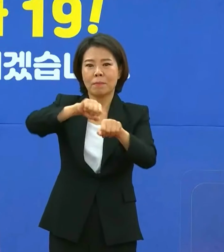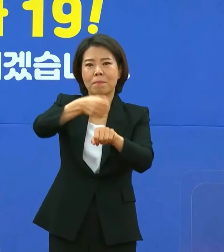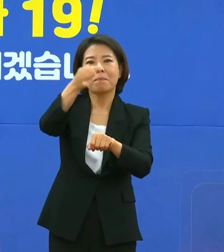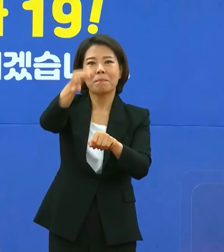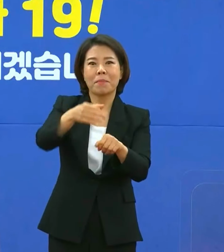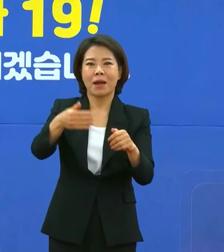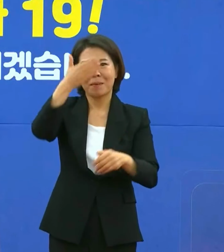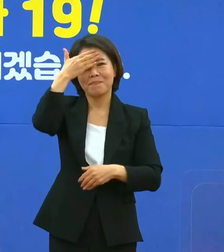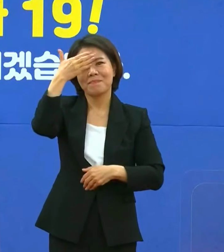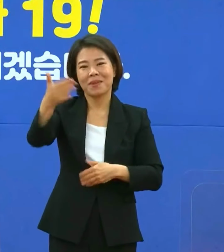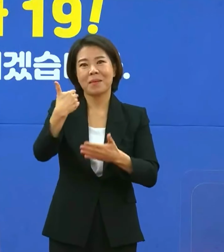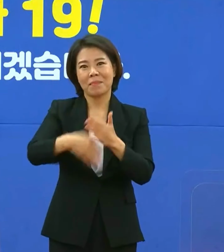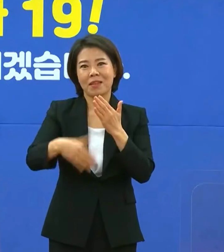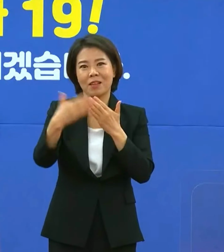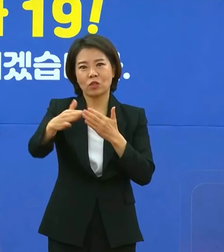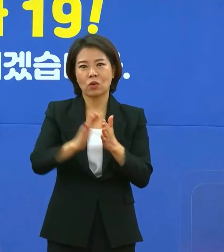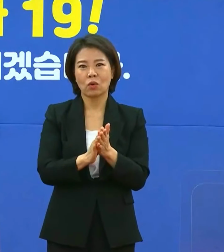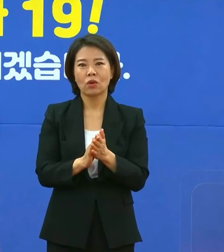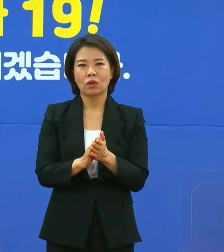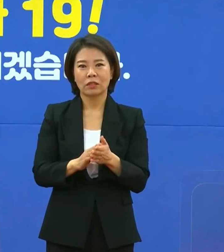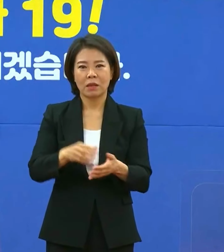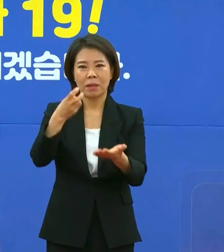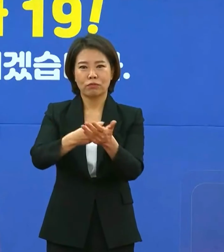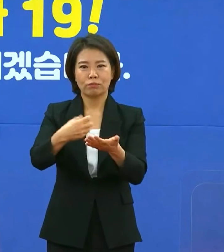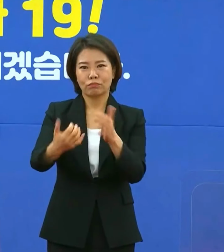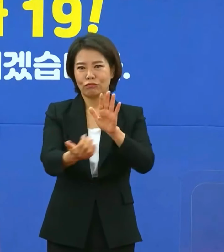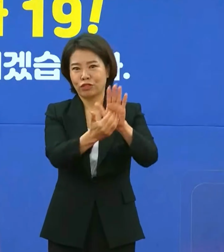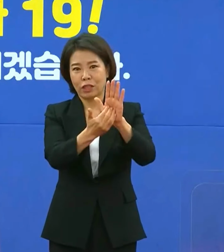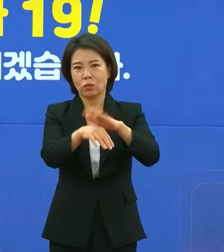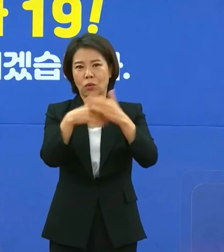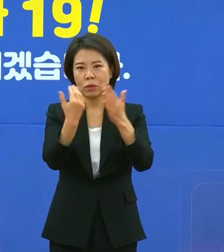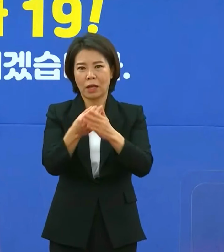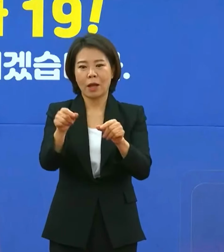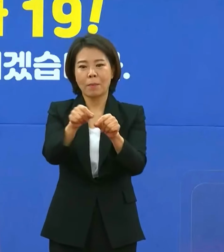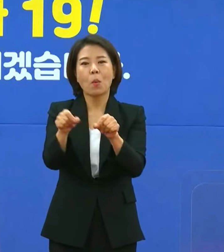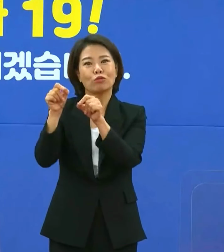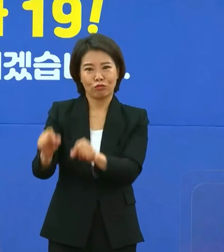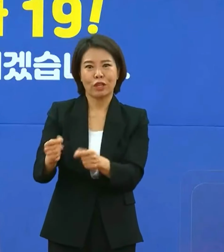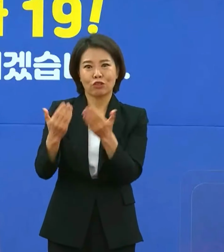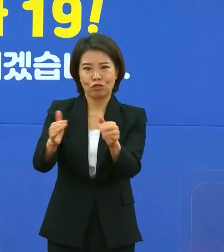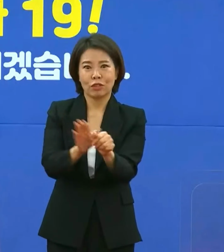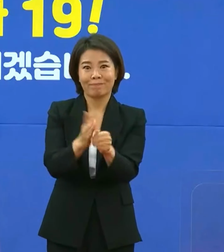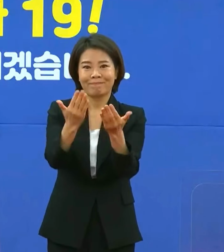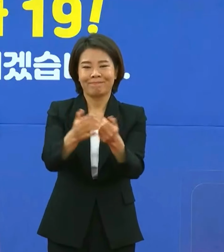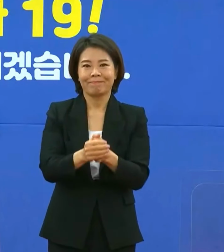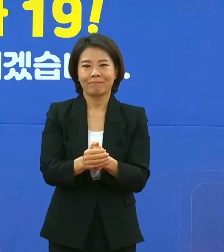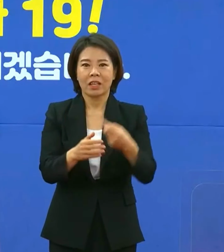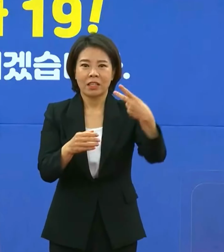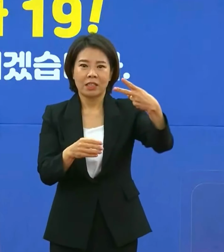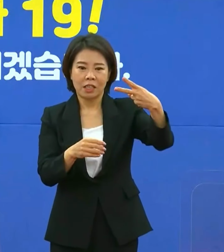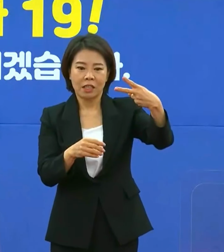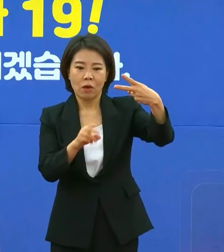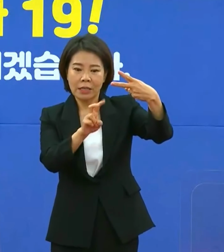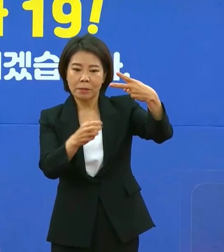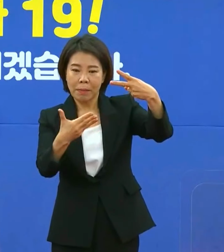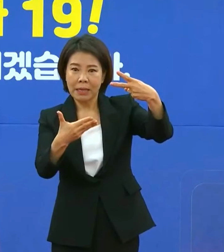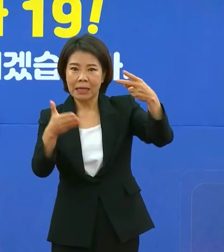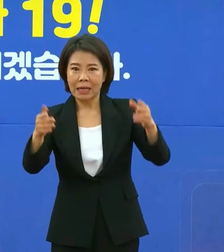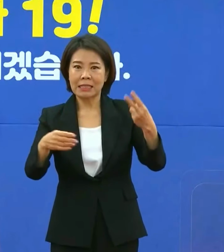면제와 함께 입국 규제도 유에 할 예정입니다 오는 2월 28일까지